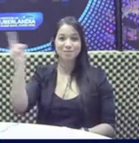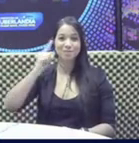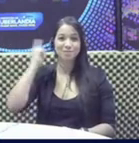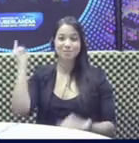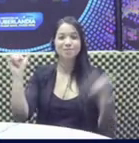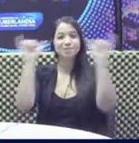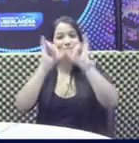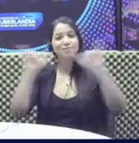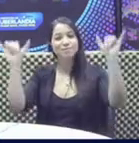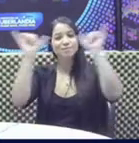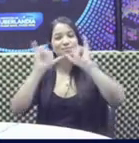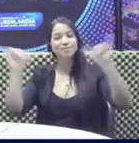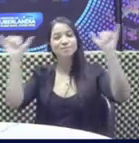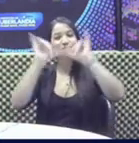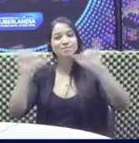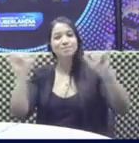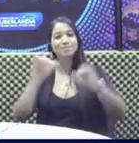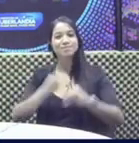Giro de